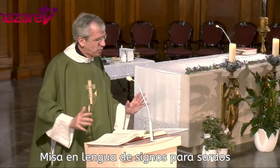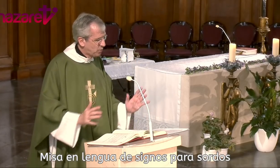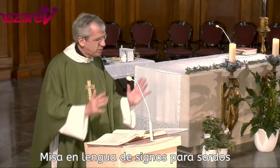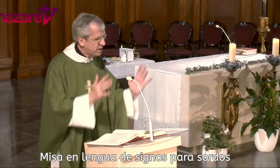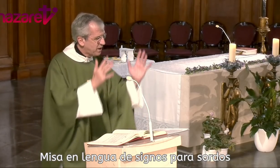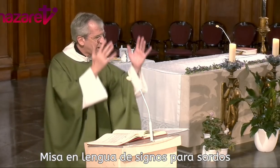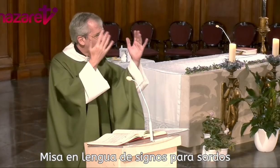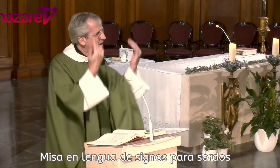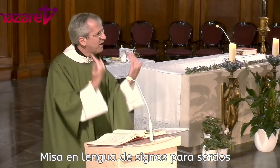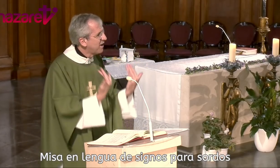aleluya,